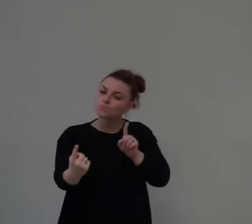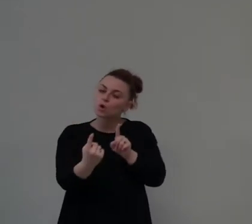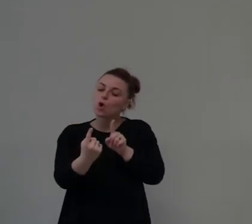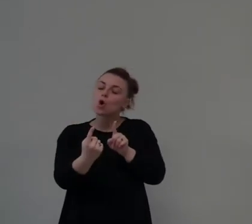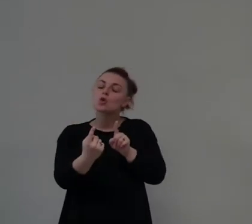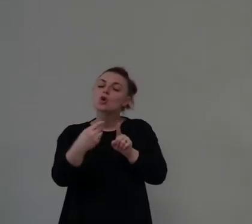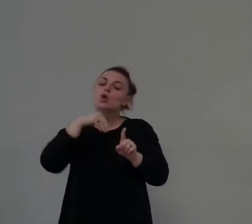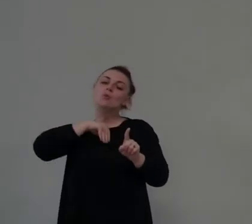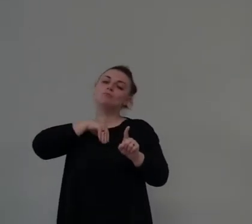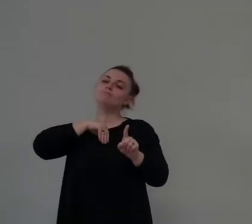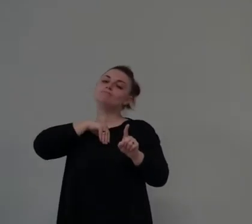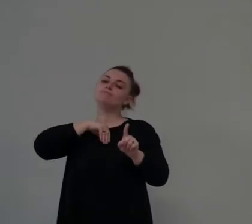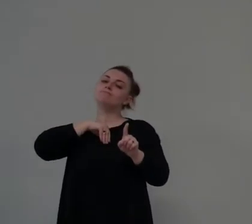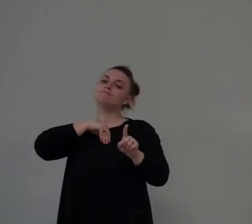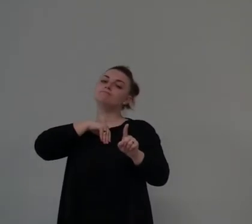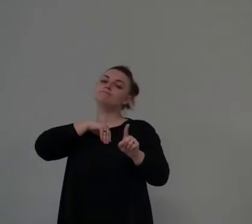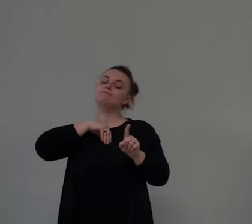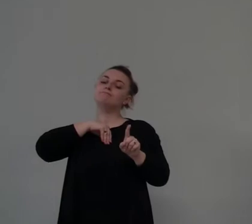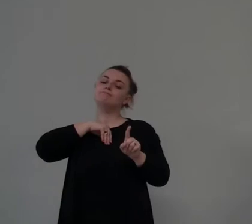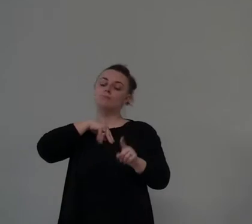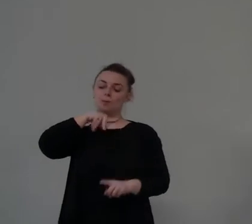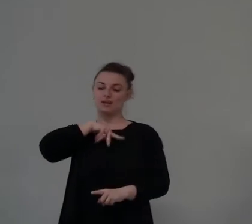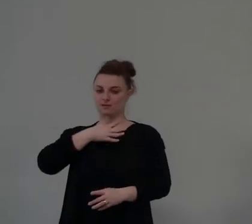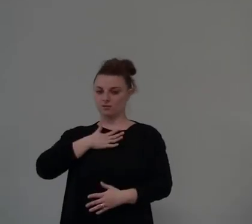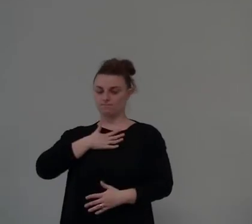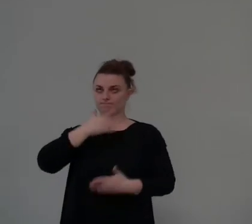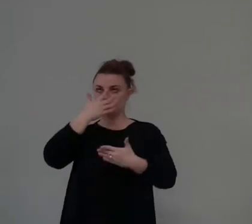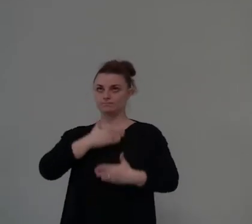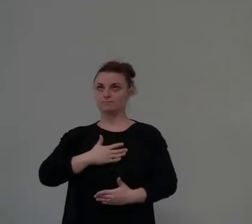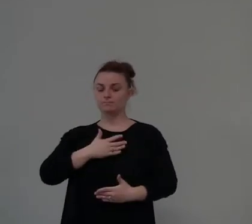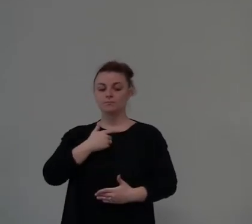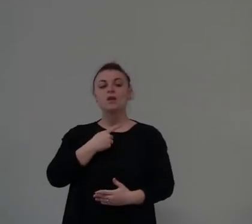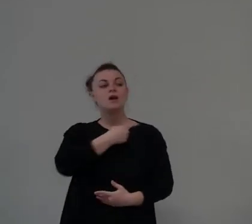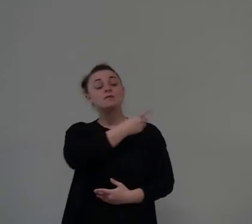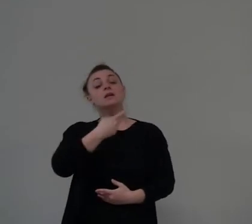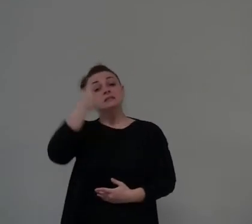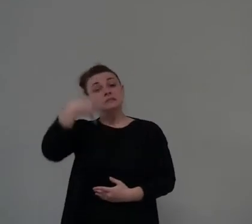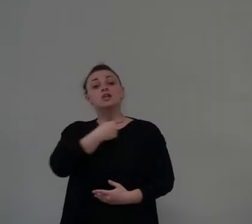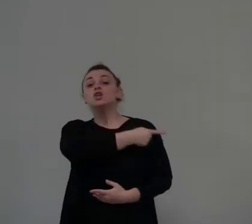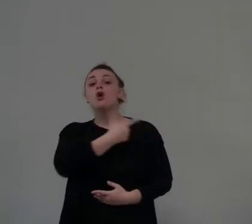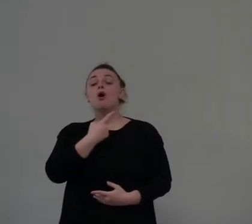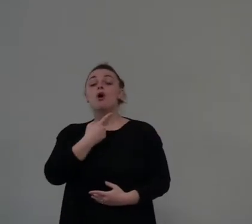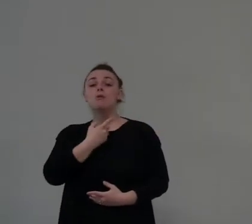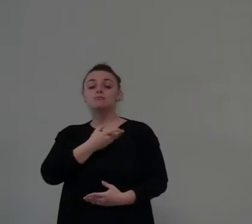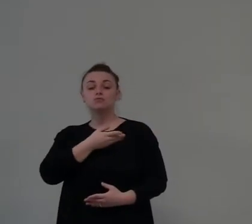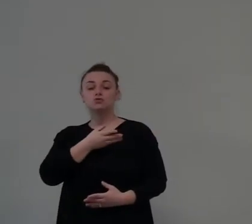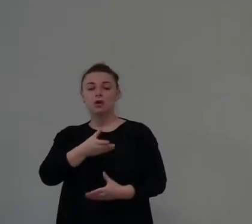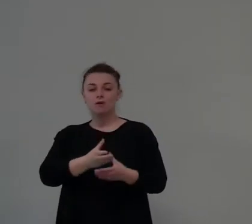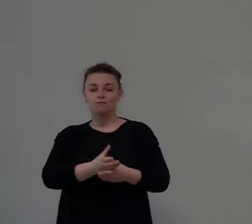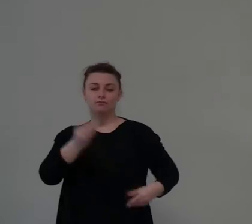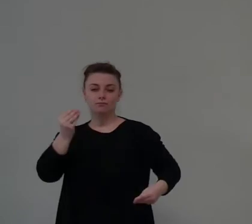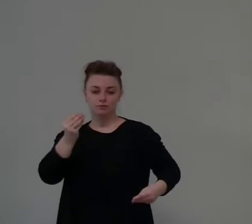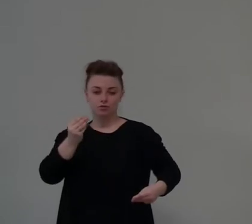Voi sapete che io gioco a rugby, male, però gioco a rugby e so che